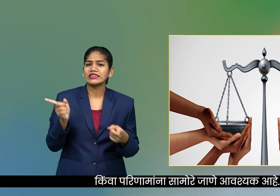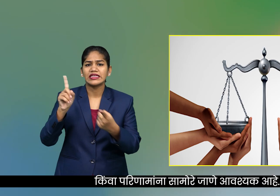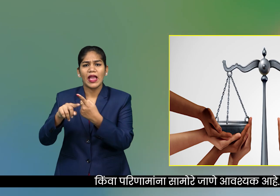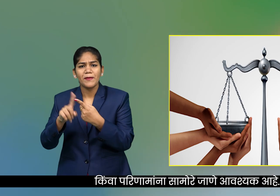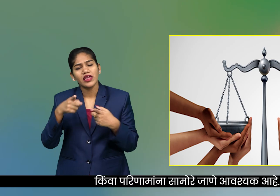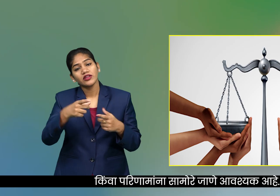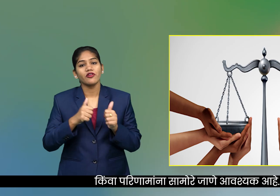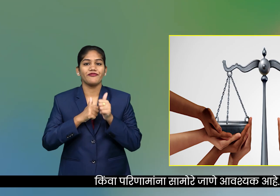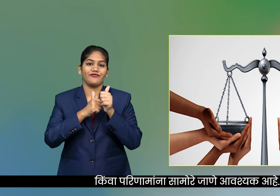आहे.